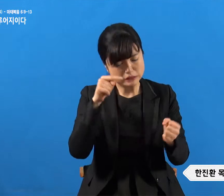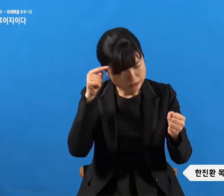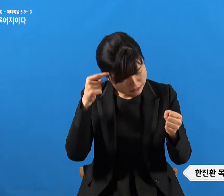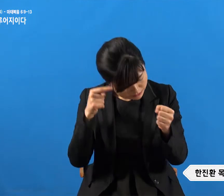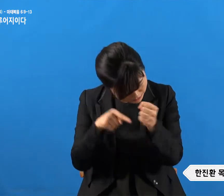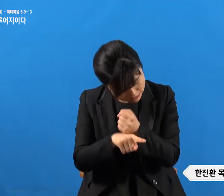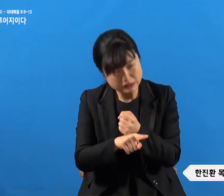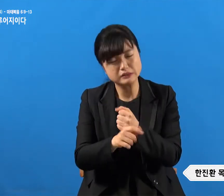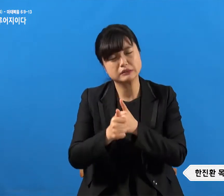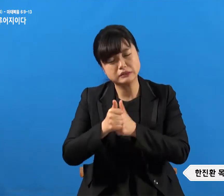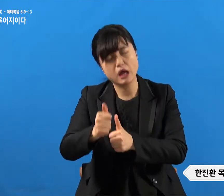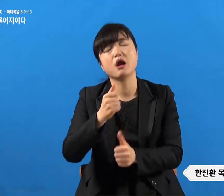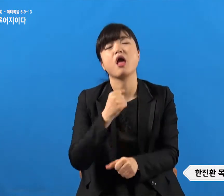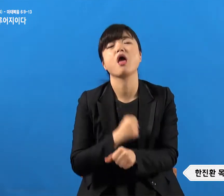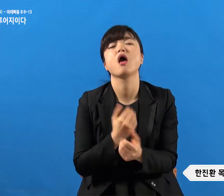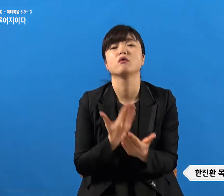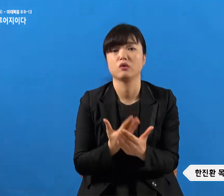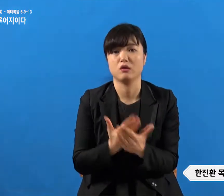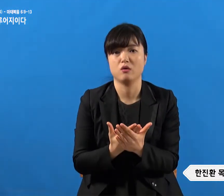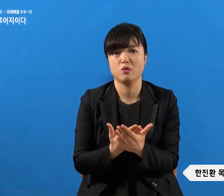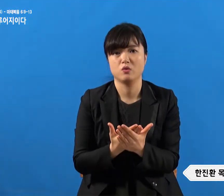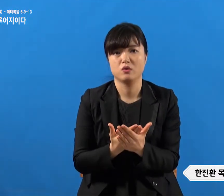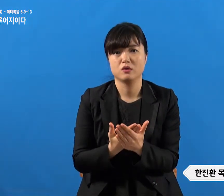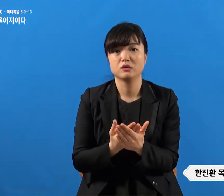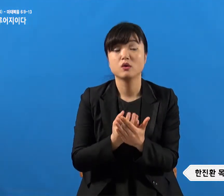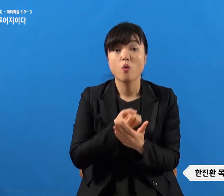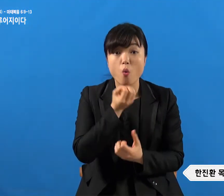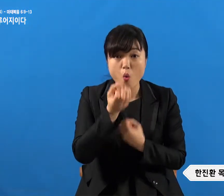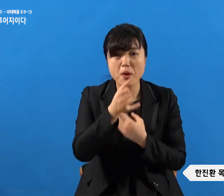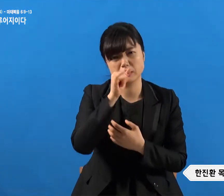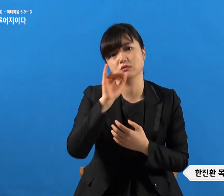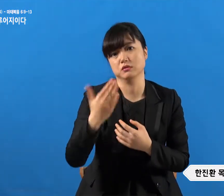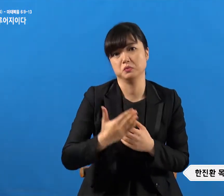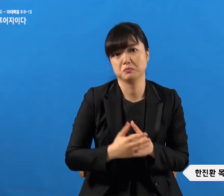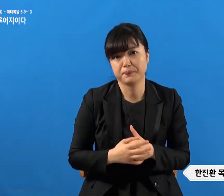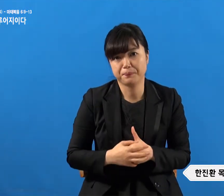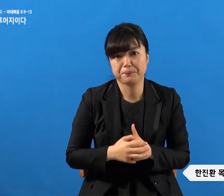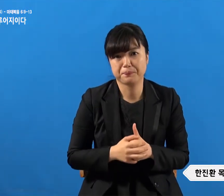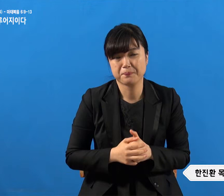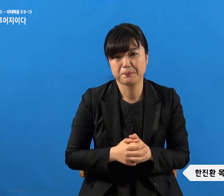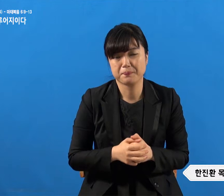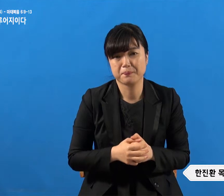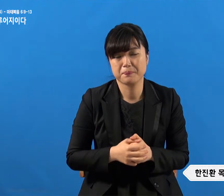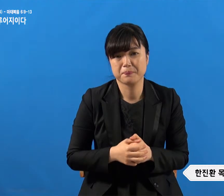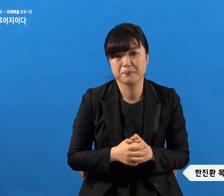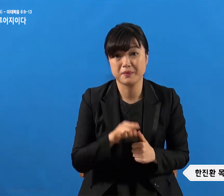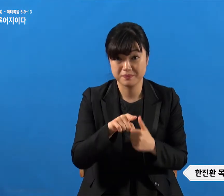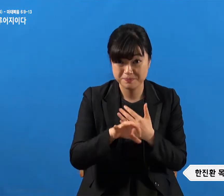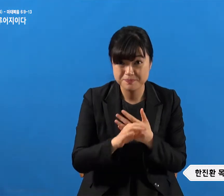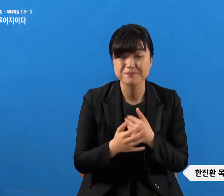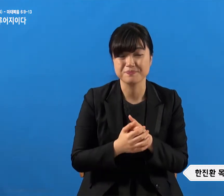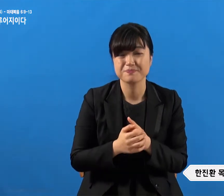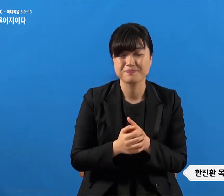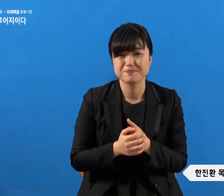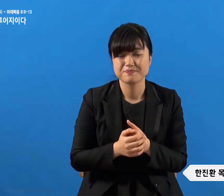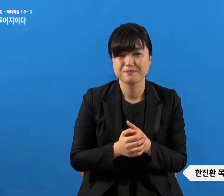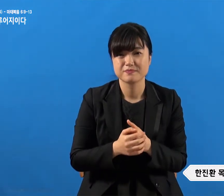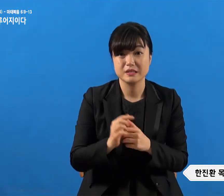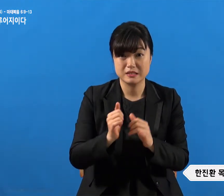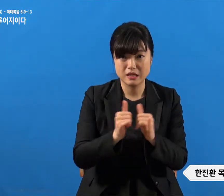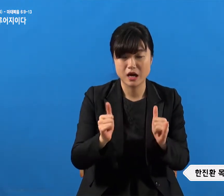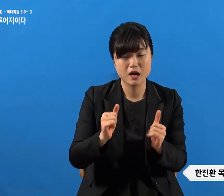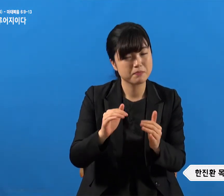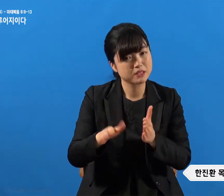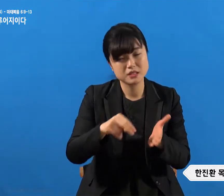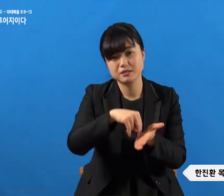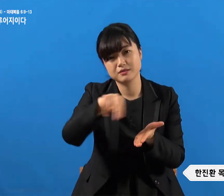그 뜻을 따르게 해 주옵소서. 그 고백이 분명해야 됩니다. 그러면 그런